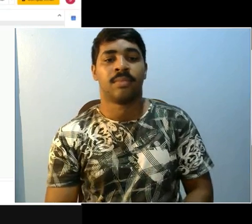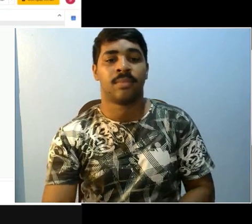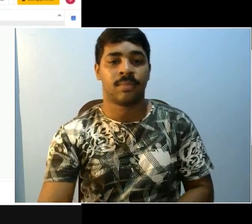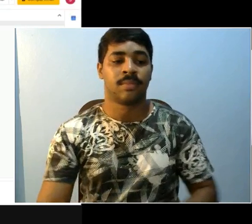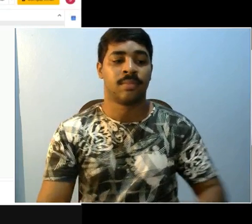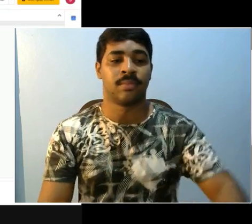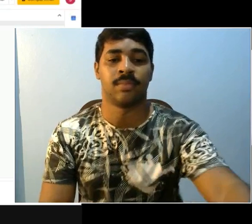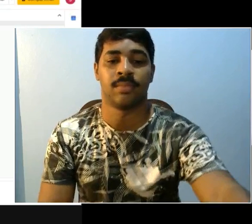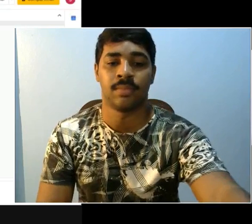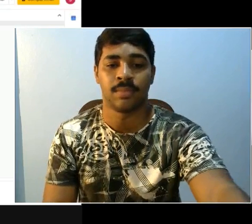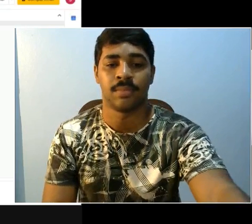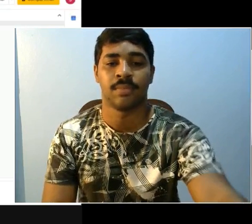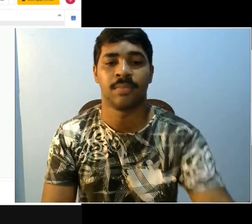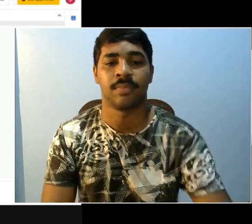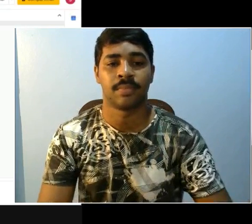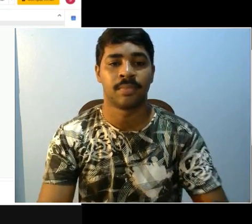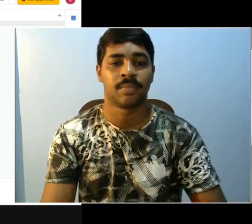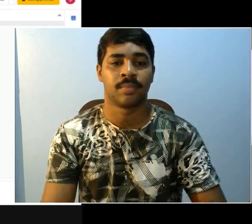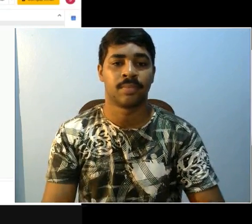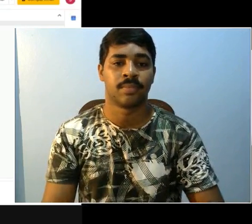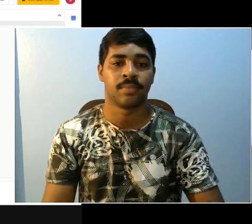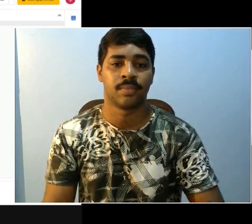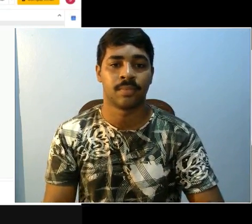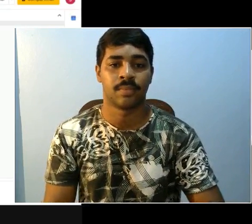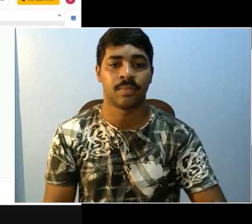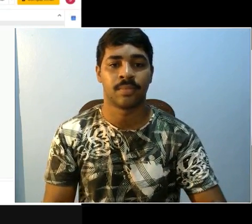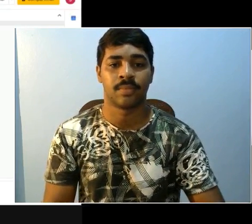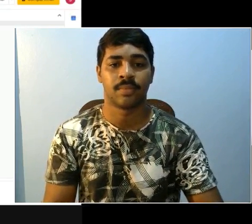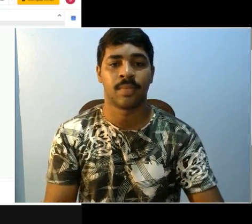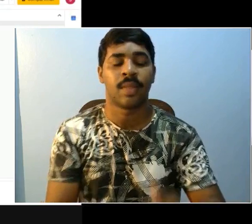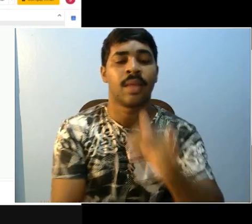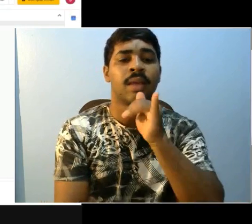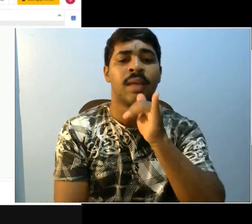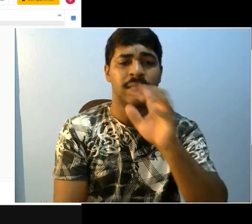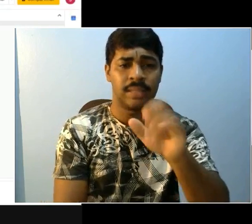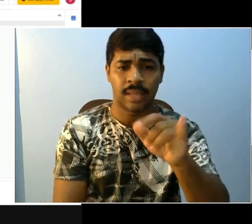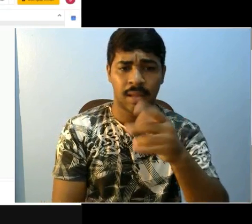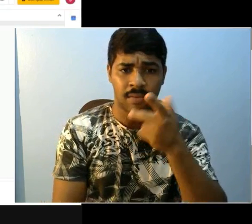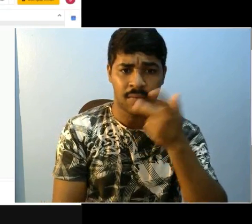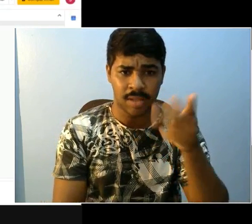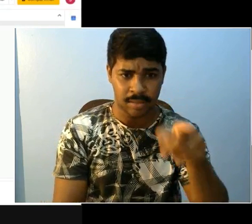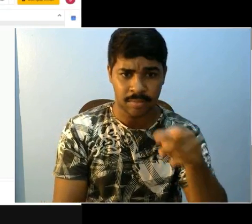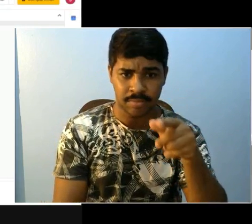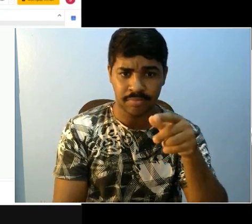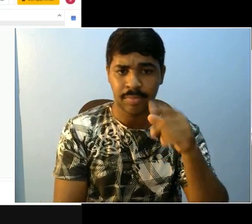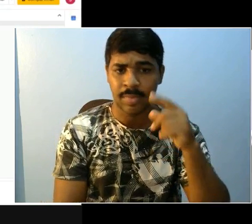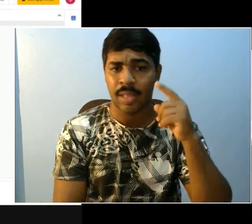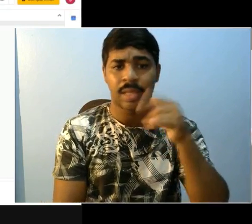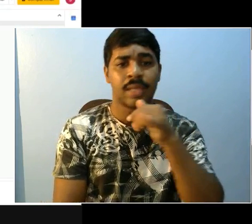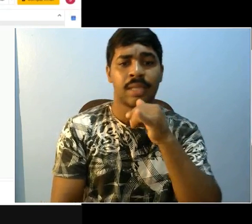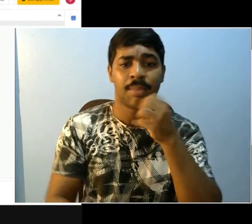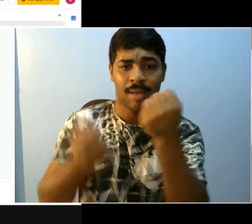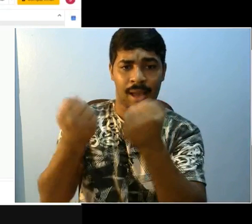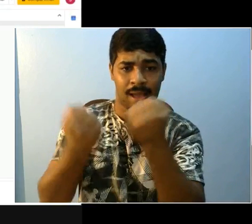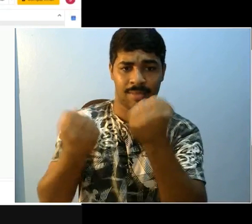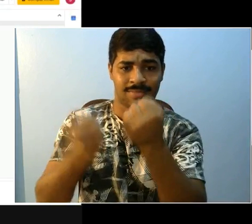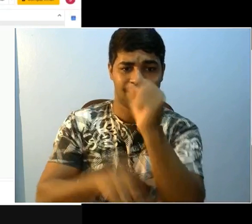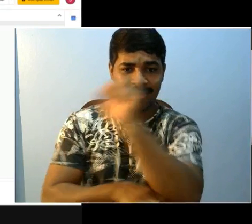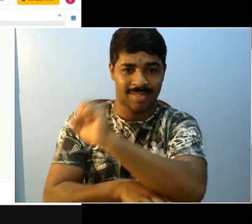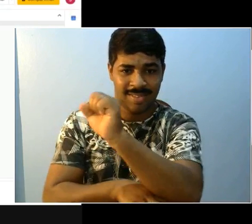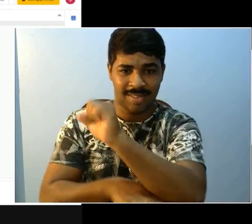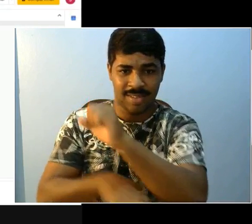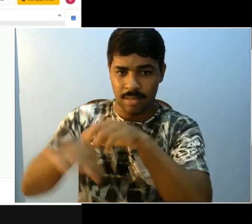Ela tá dizendo que, por exemplo, é parecido quando tem um carro que a gente precisa empurrar. A gente coloca uma força, aí ele não